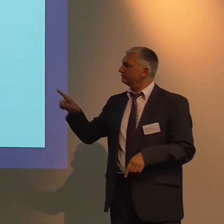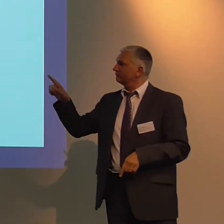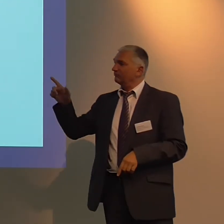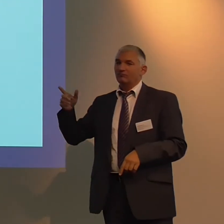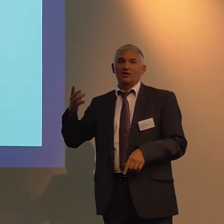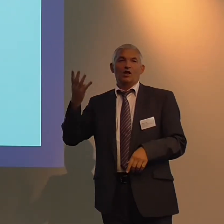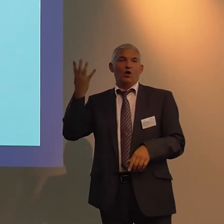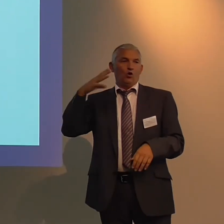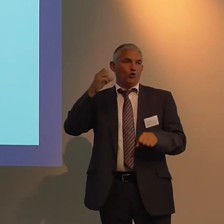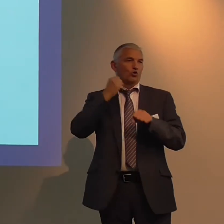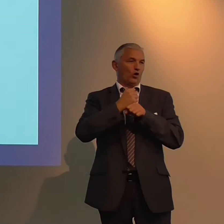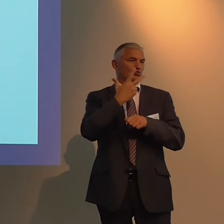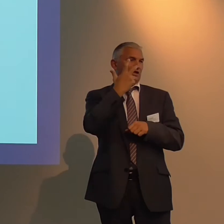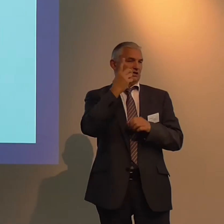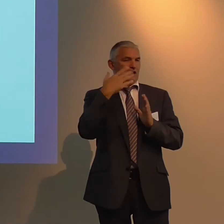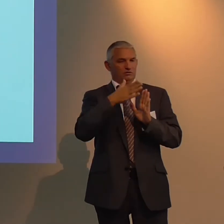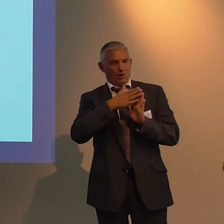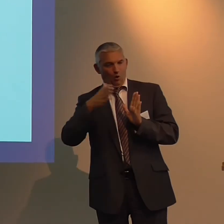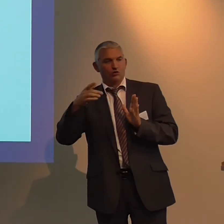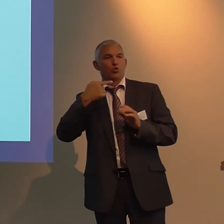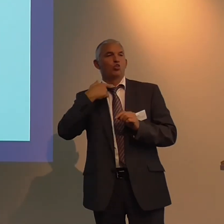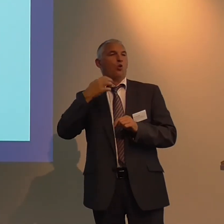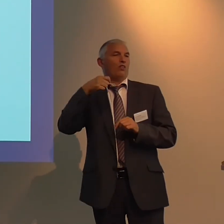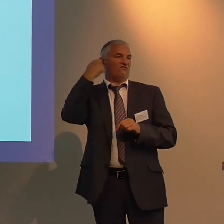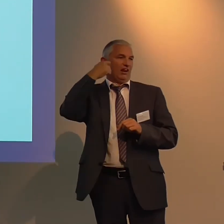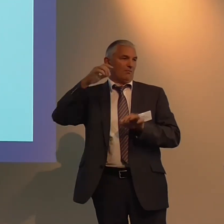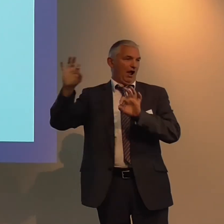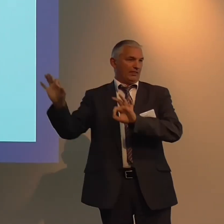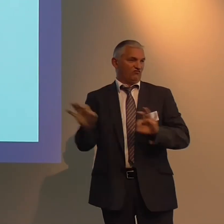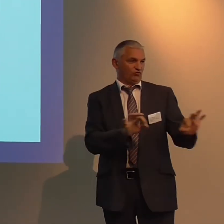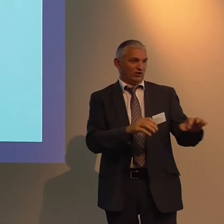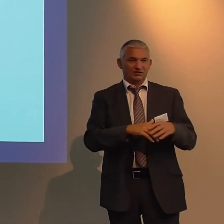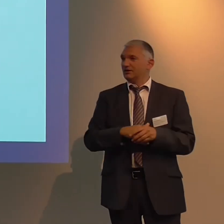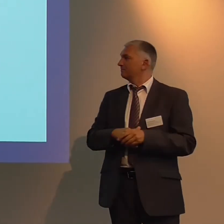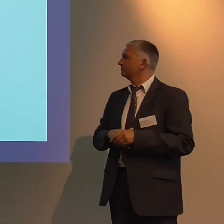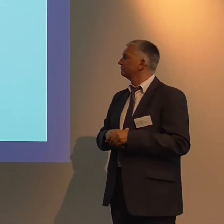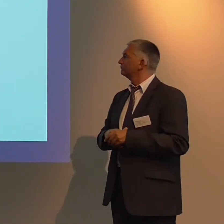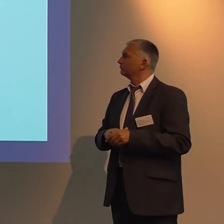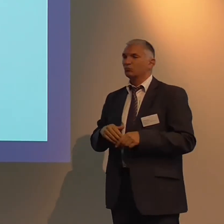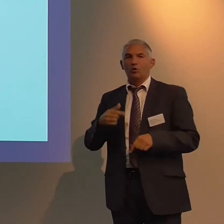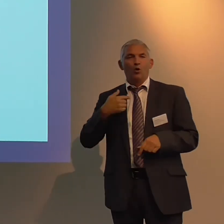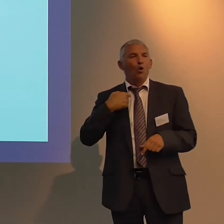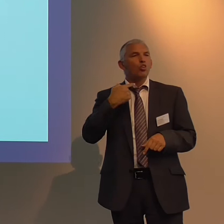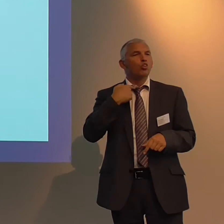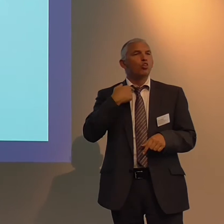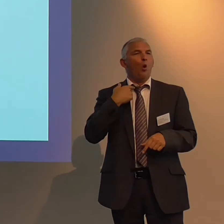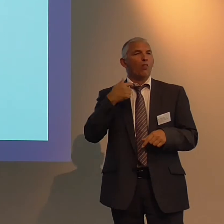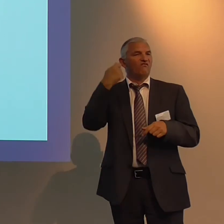insofern war das 1930 mit der Entstehung des Tonfilmes eben nicht mehr barrierefrei. Ja,